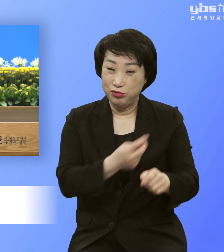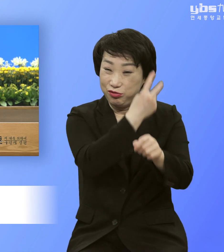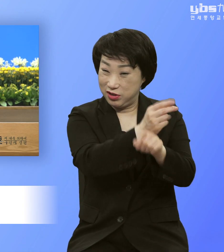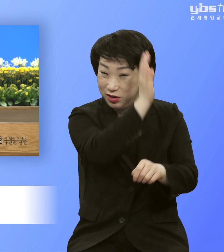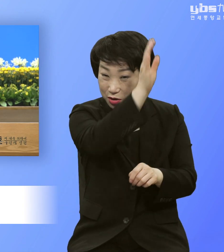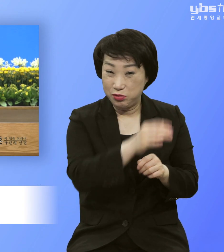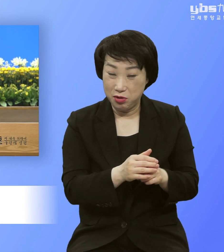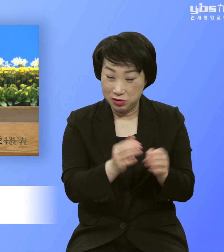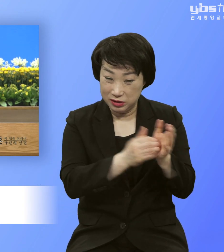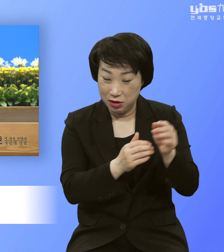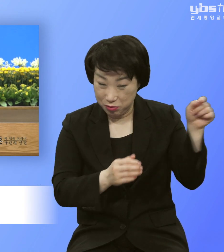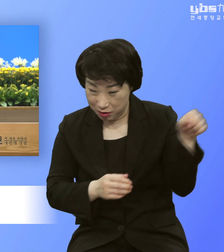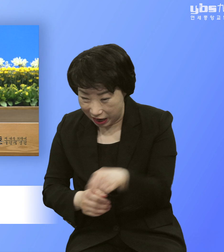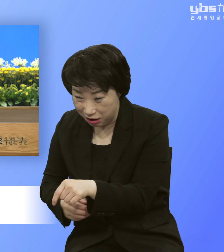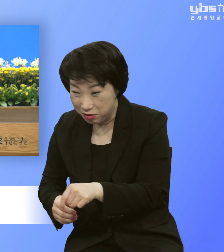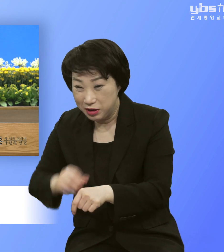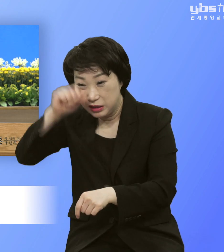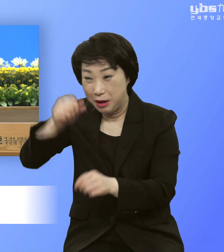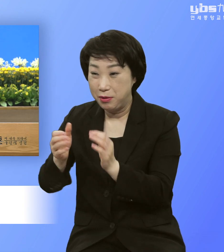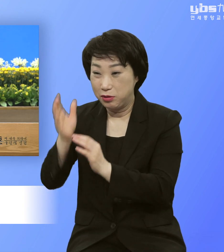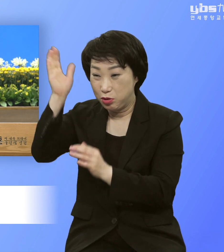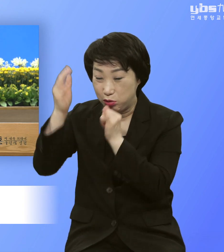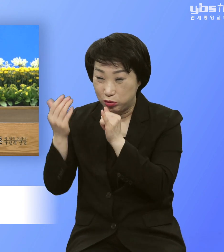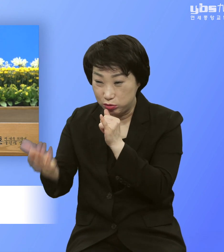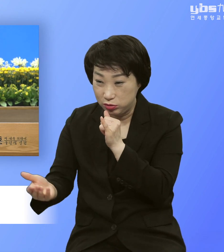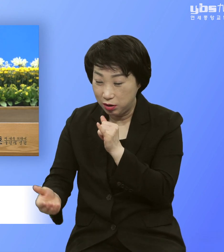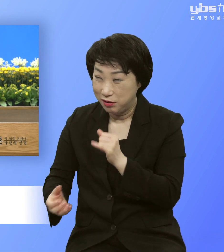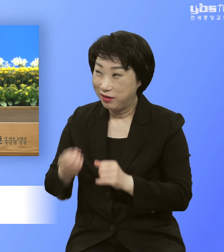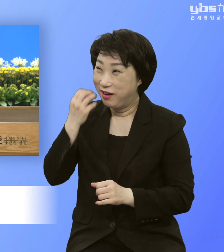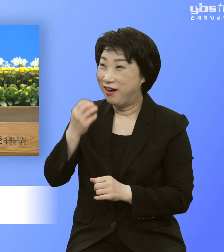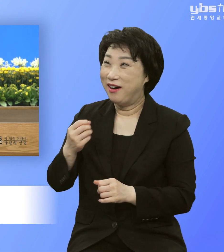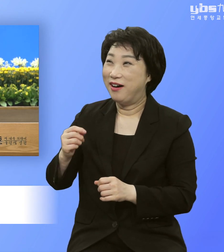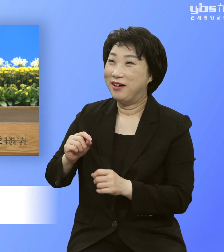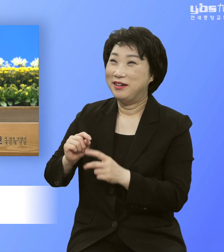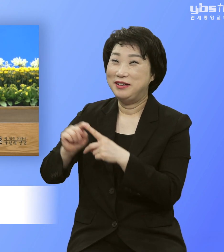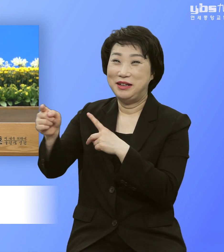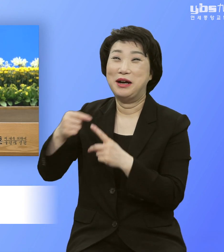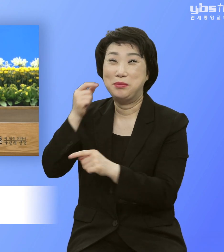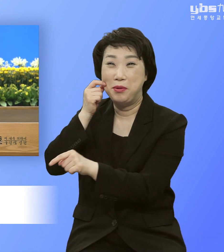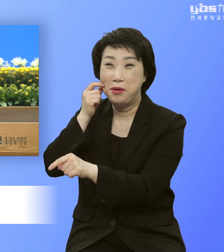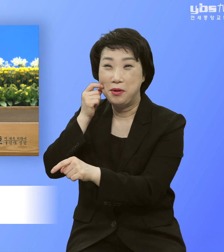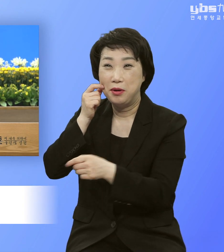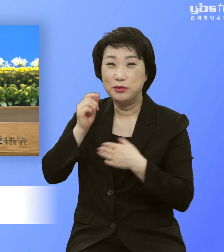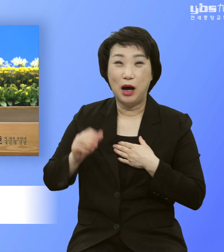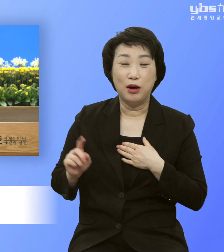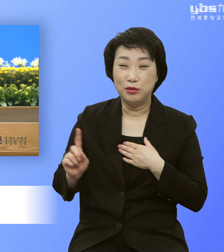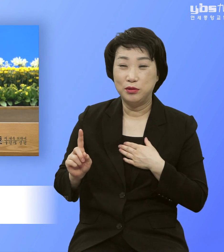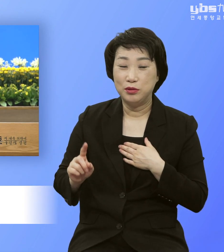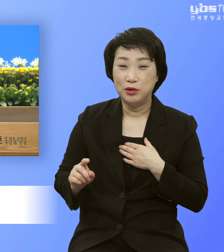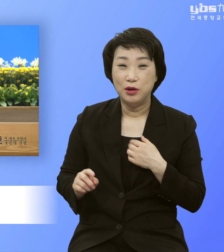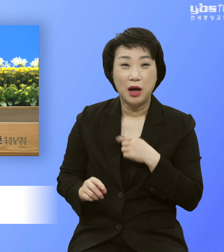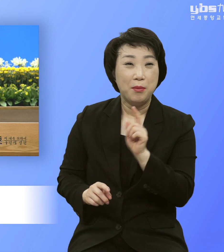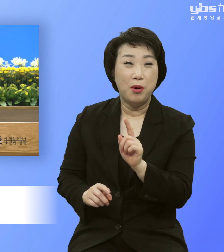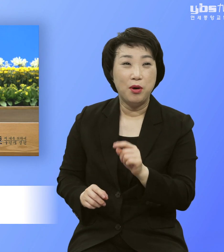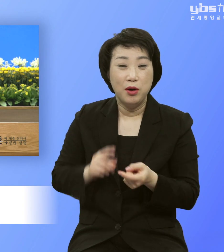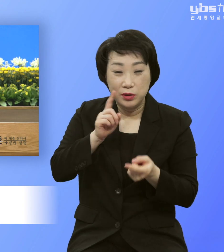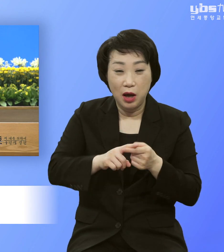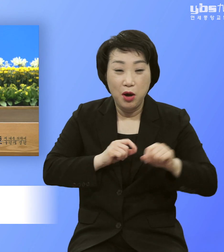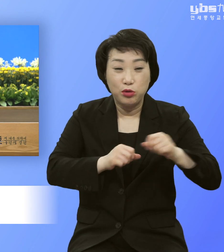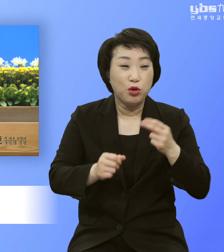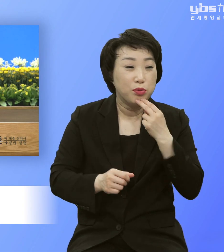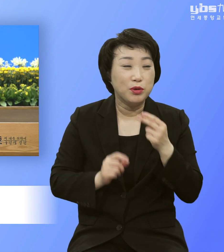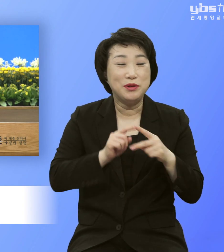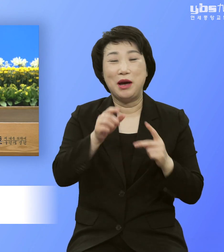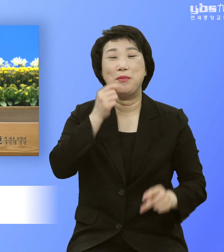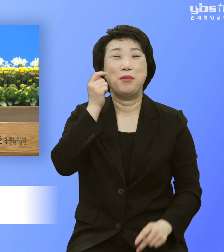거예요. 그분에게 이해가 안 되는 거예요. 근데 나는 이렇게 안 하면 이해가 안 되는 거예요. 이게 누구냐? 주님 은혜